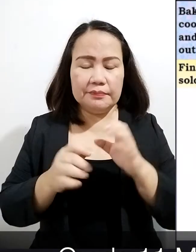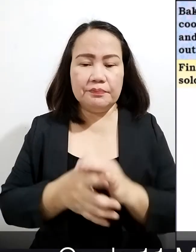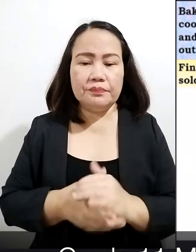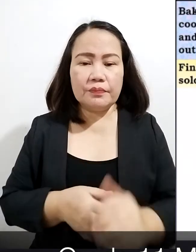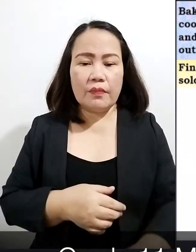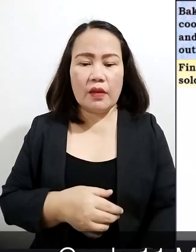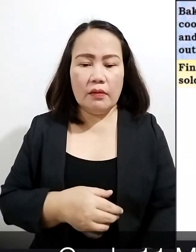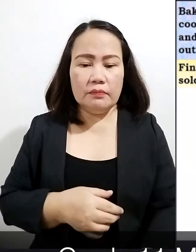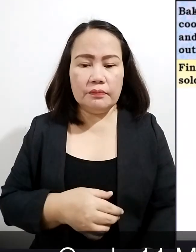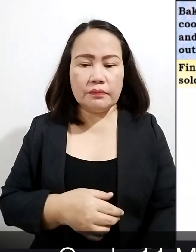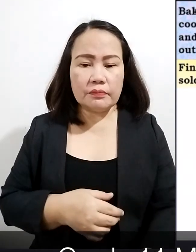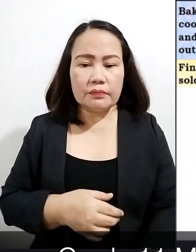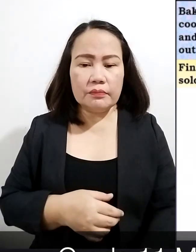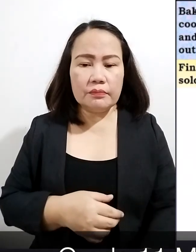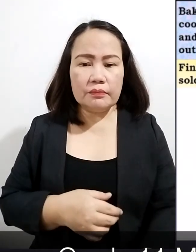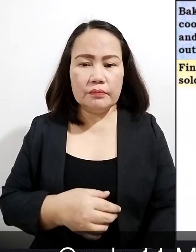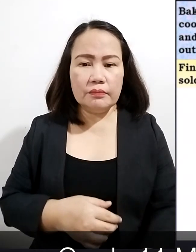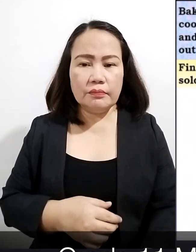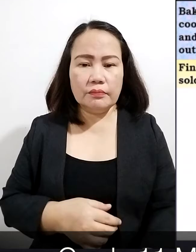minus 500.